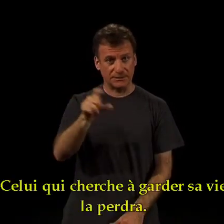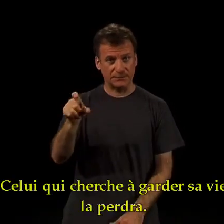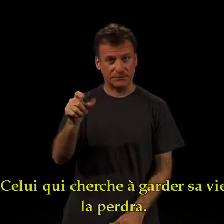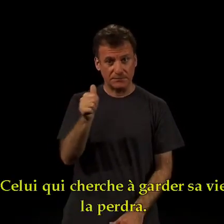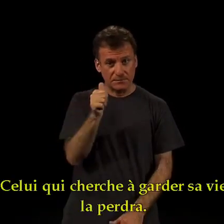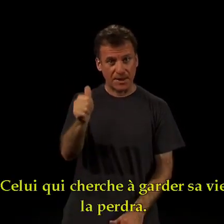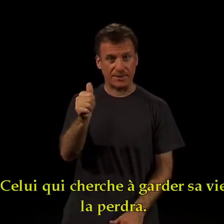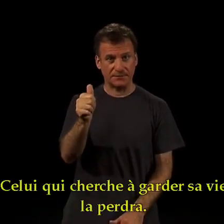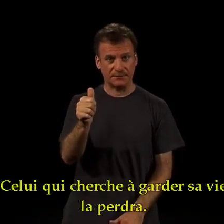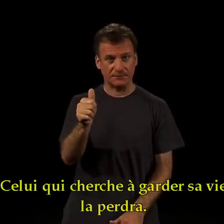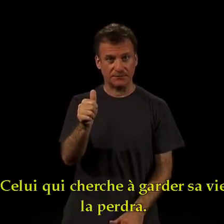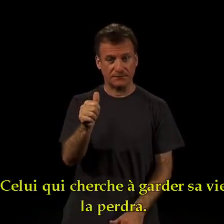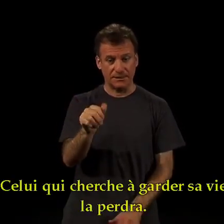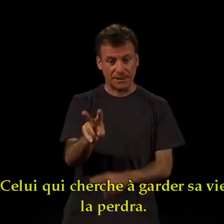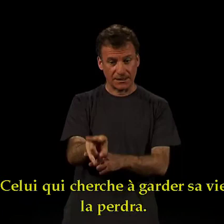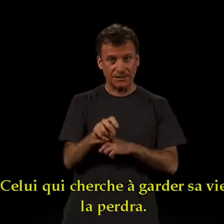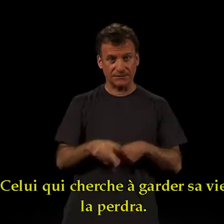Celui qui cherche à garder sa vie la perdra.